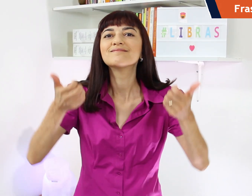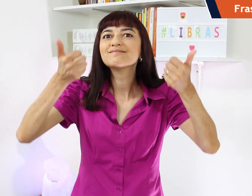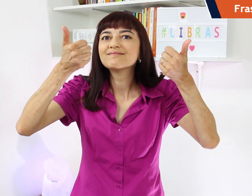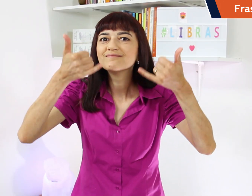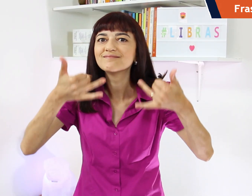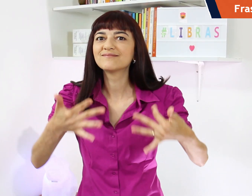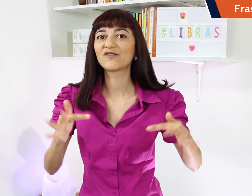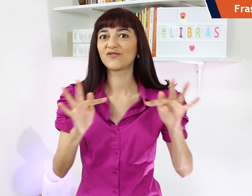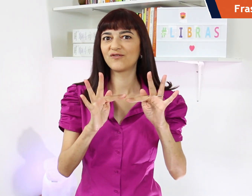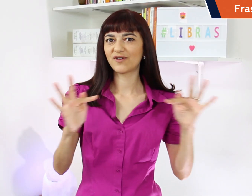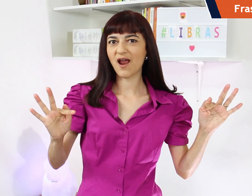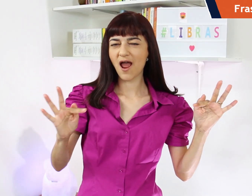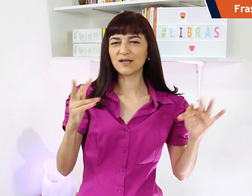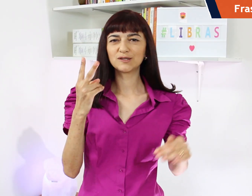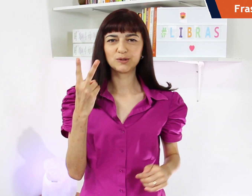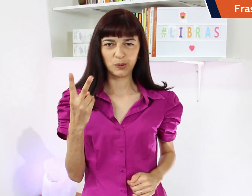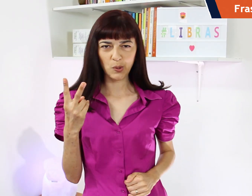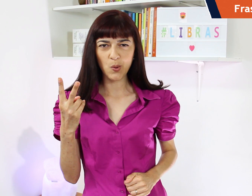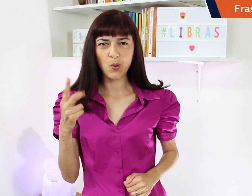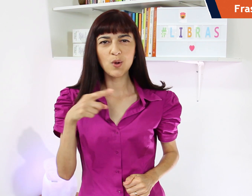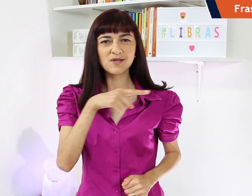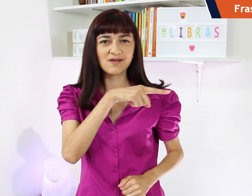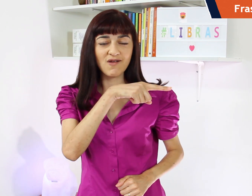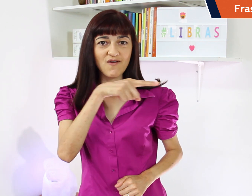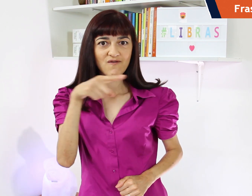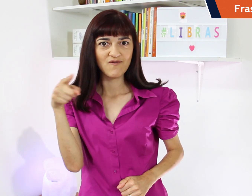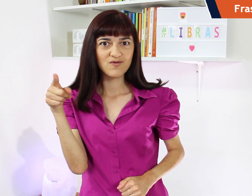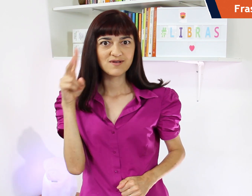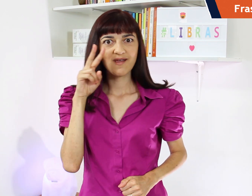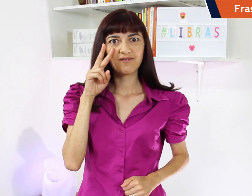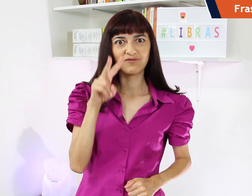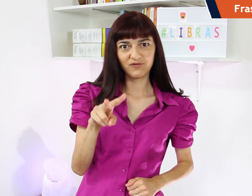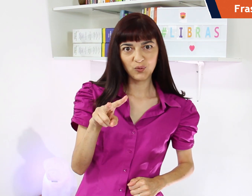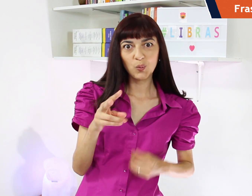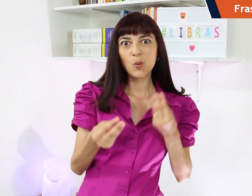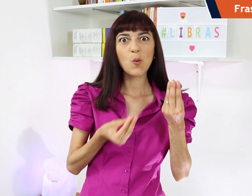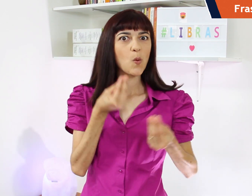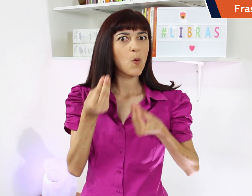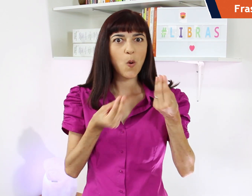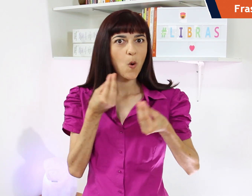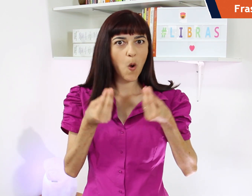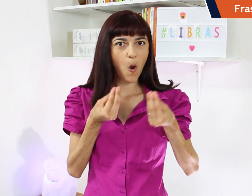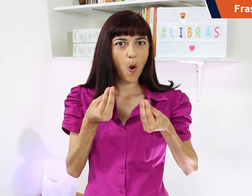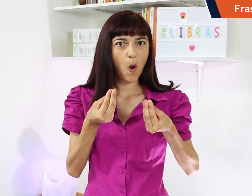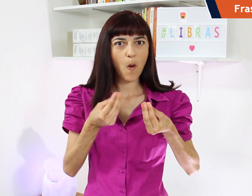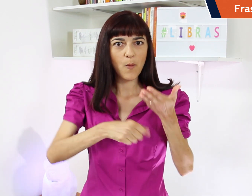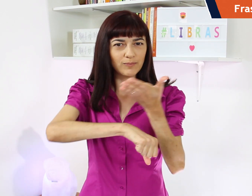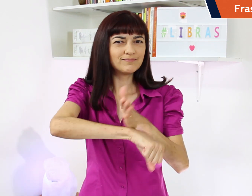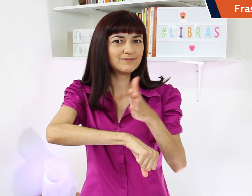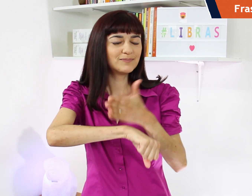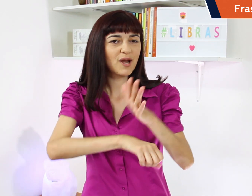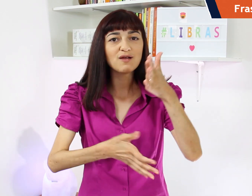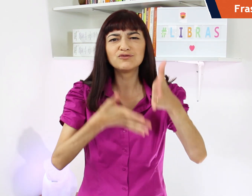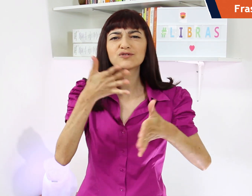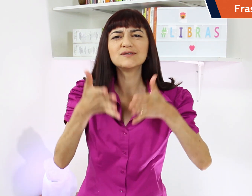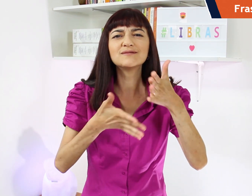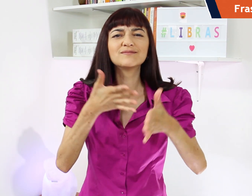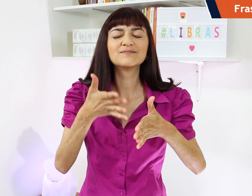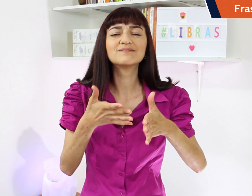Agora eu vou explicar cada sinal utilizado detalhadamente. Vocês perceberam? Na primeira frase,